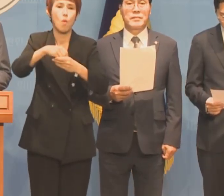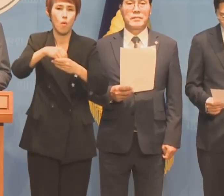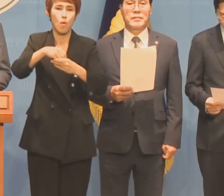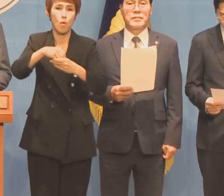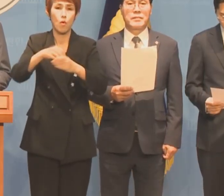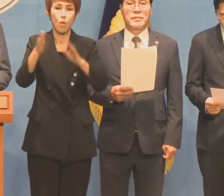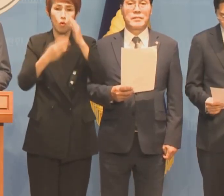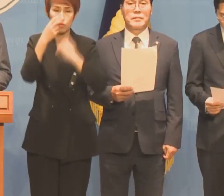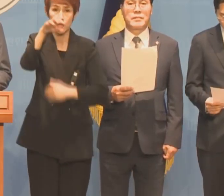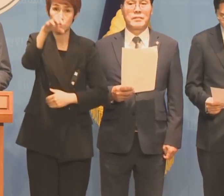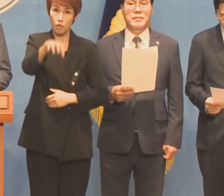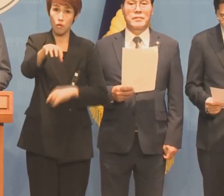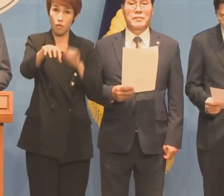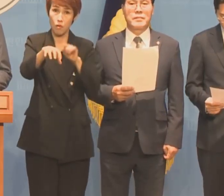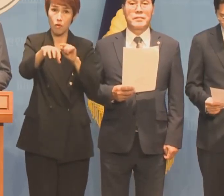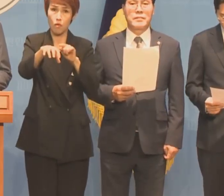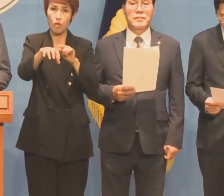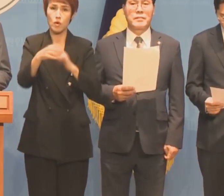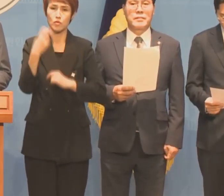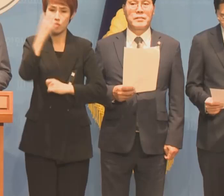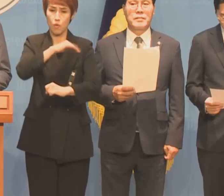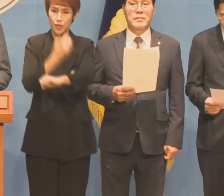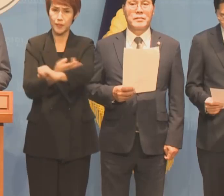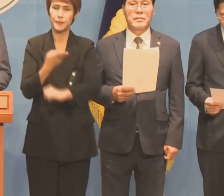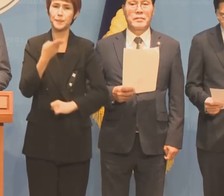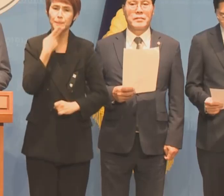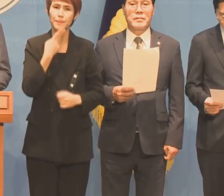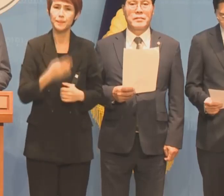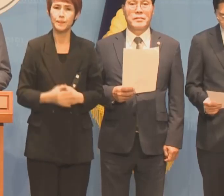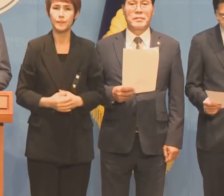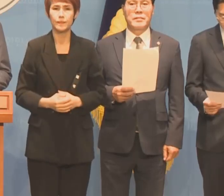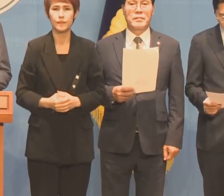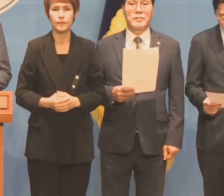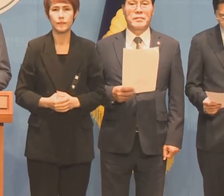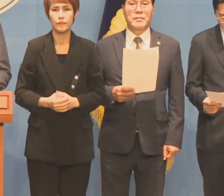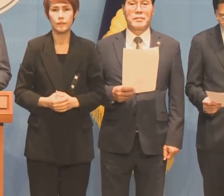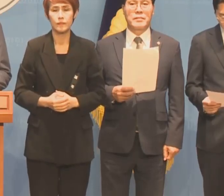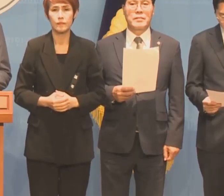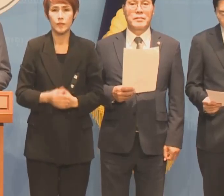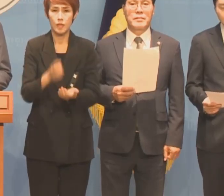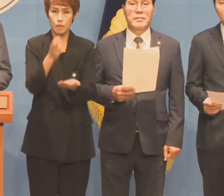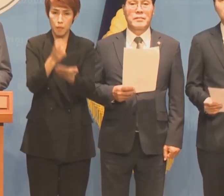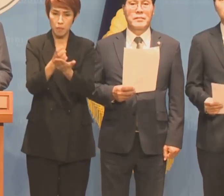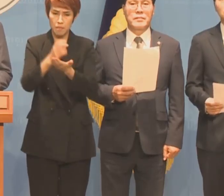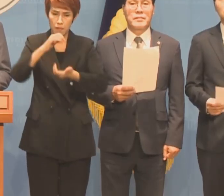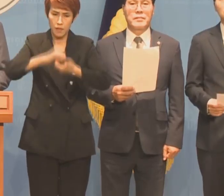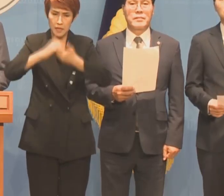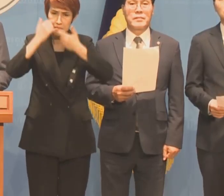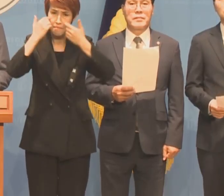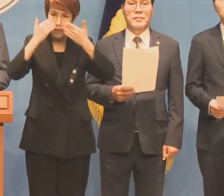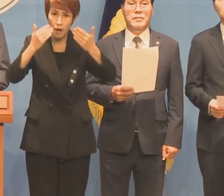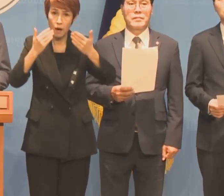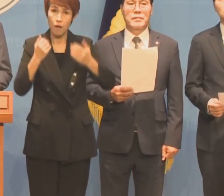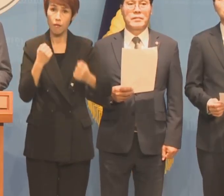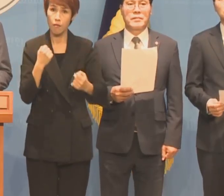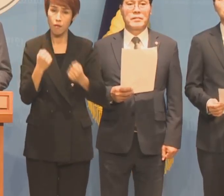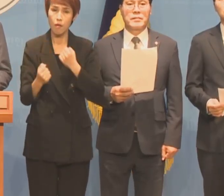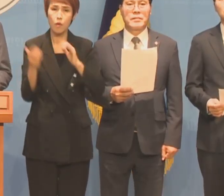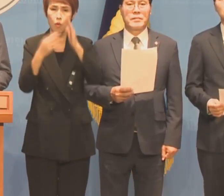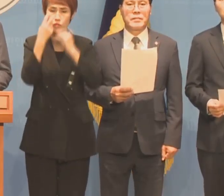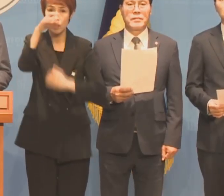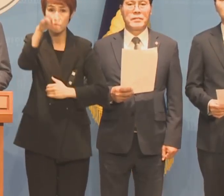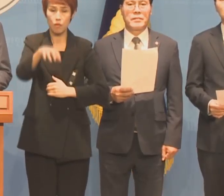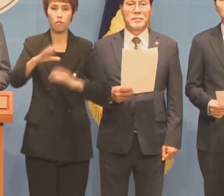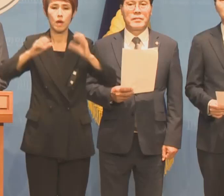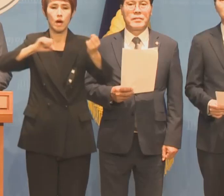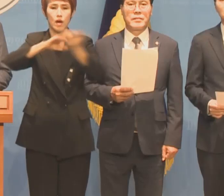공수처는 어떻게 해석해도 수사 권한이 없습니다. 이러한 법률상 한계가 명확함에도 공수처가 내란죄